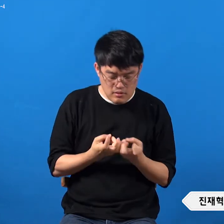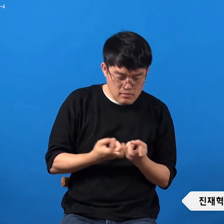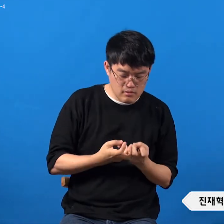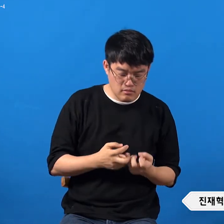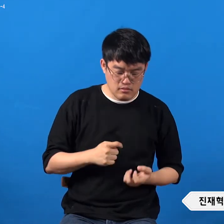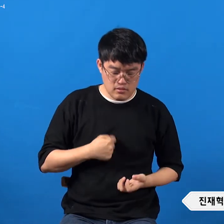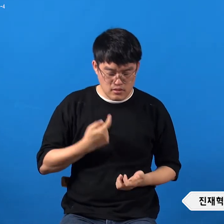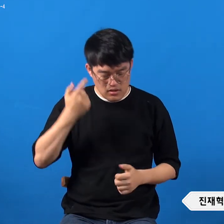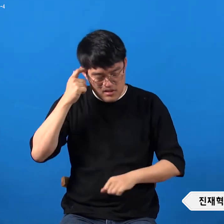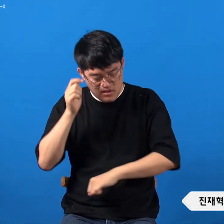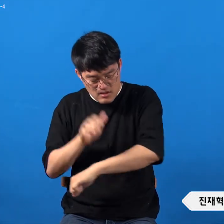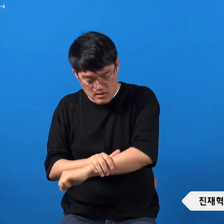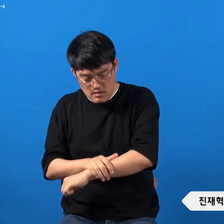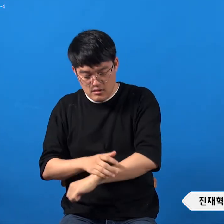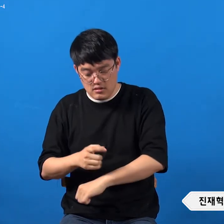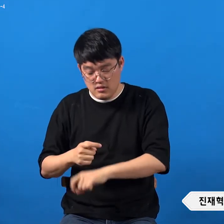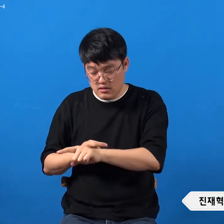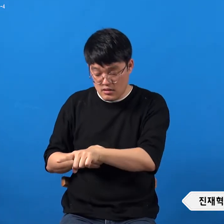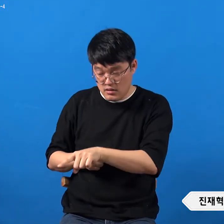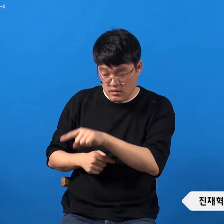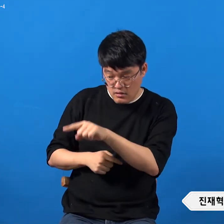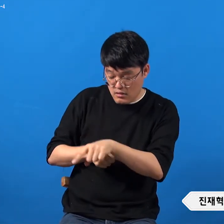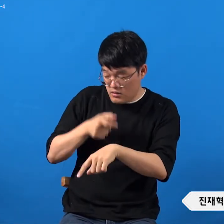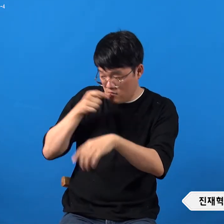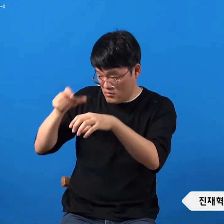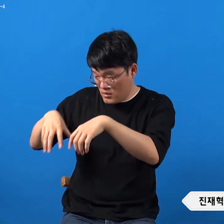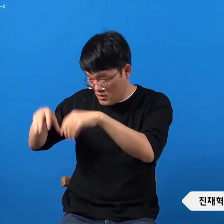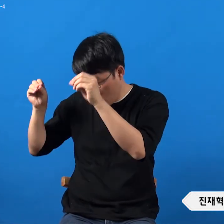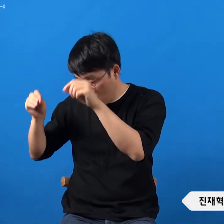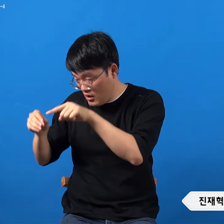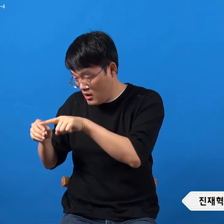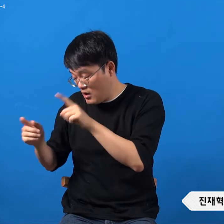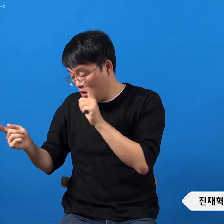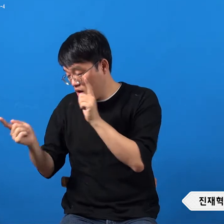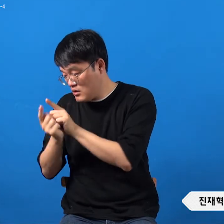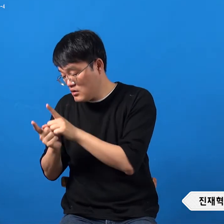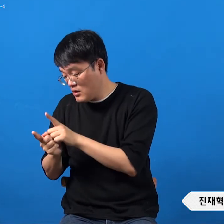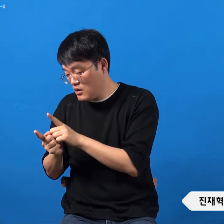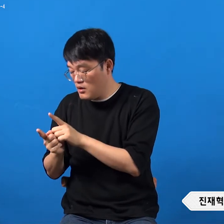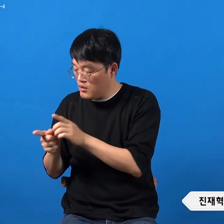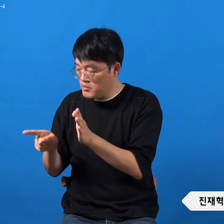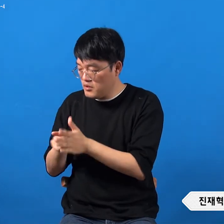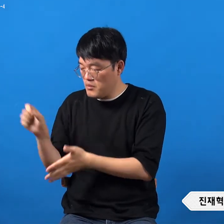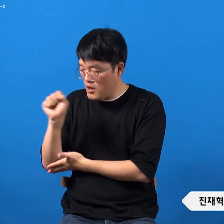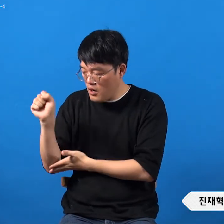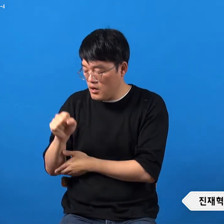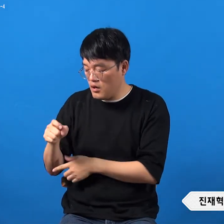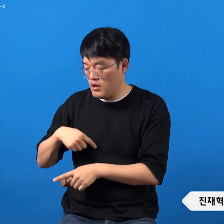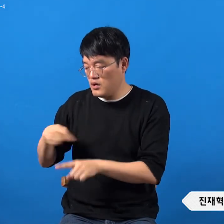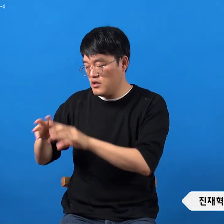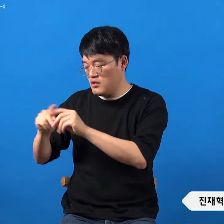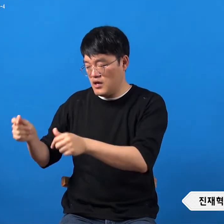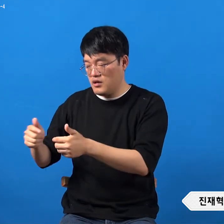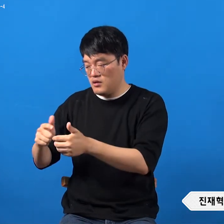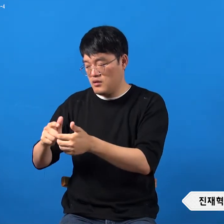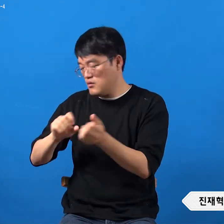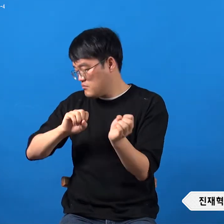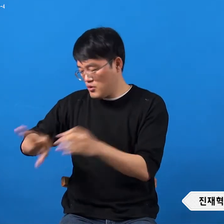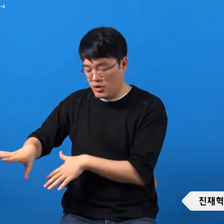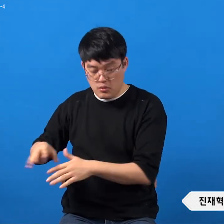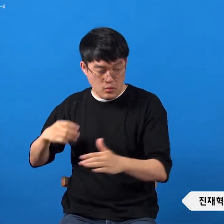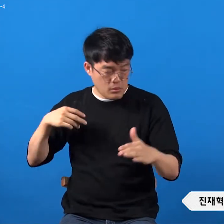방법과 자기의 지혜, 기근을 당하자 흔들립니다. 약속의 땅을 떠나 도피하여